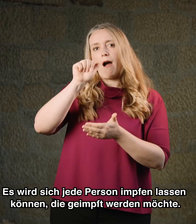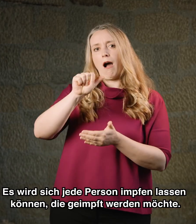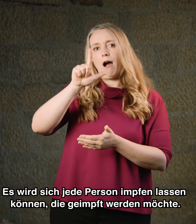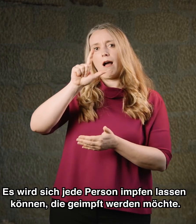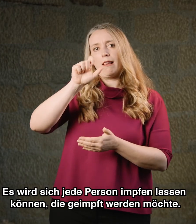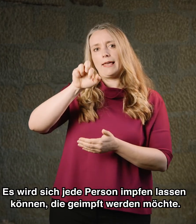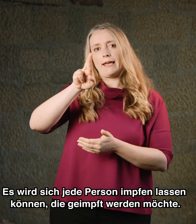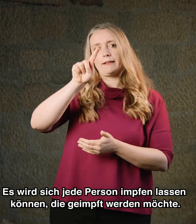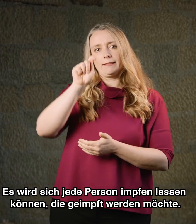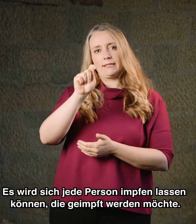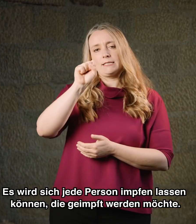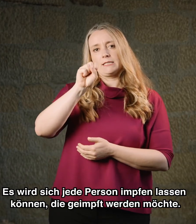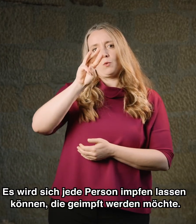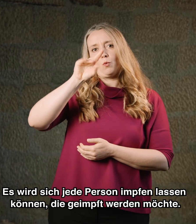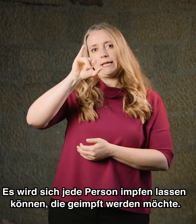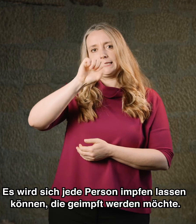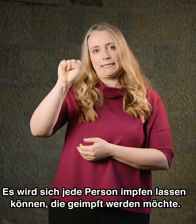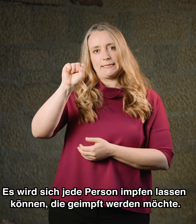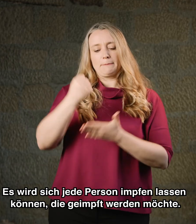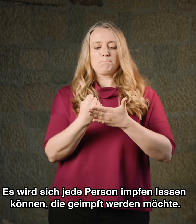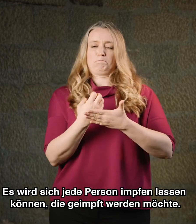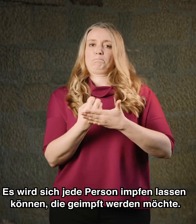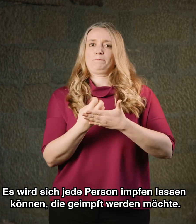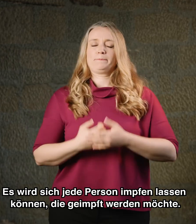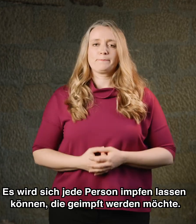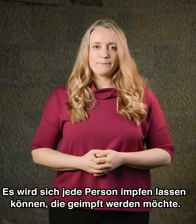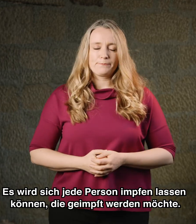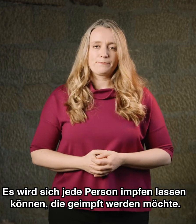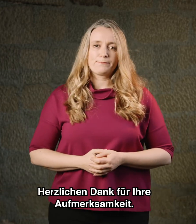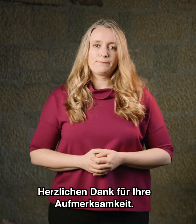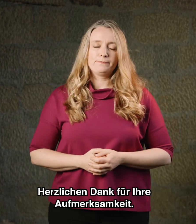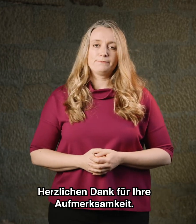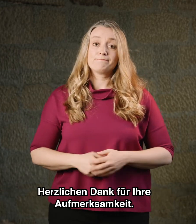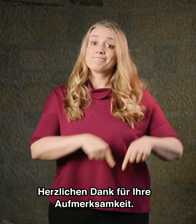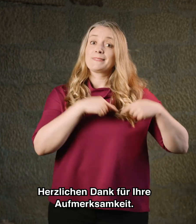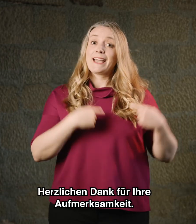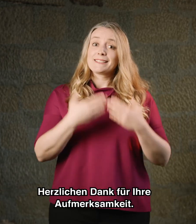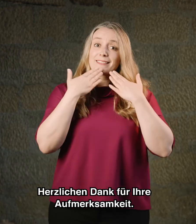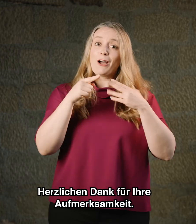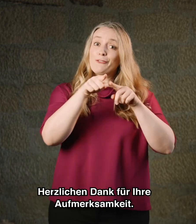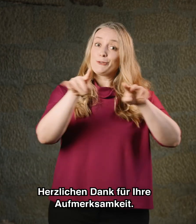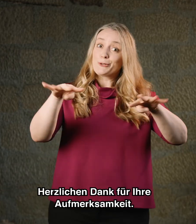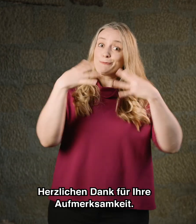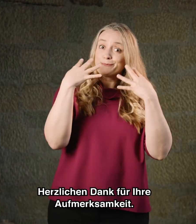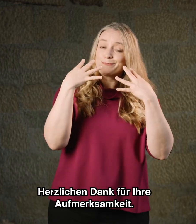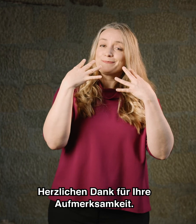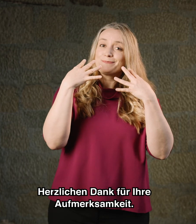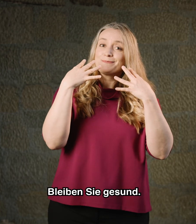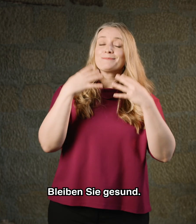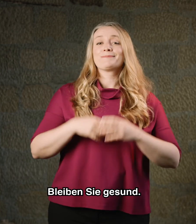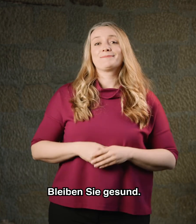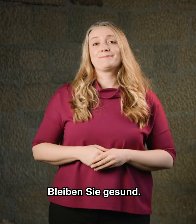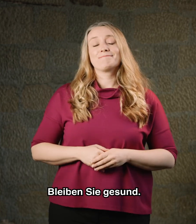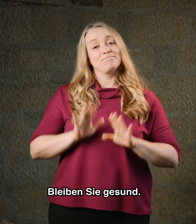Es wird sich jede Person impfen lassen können, die geimpft werden möchte. Herzlichen Dank für Ihre Aufmerksamkeit.